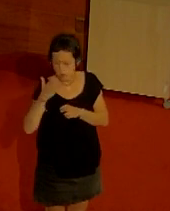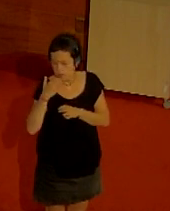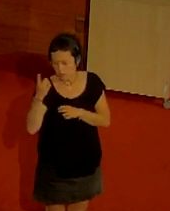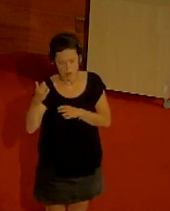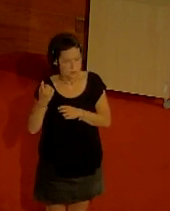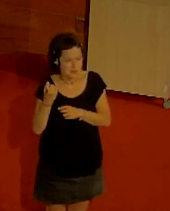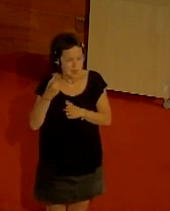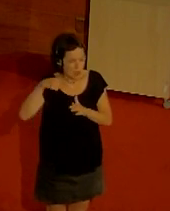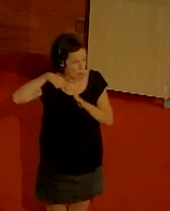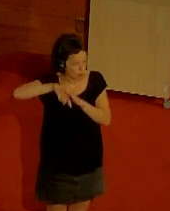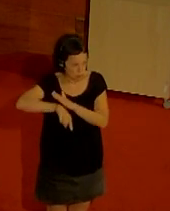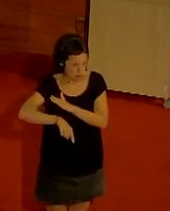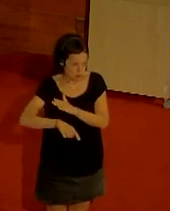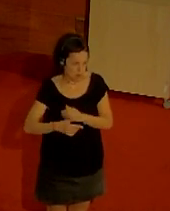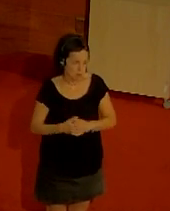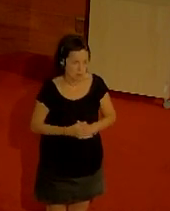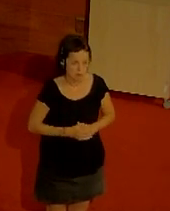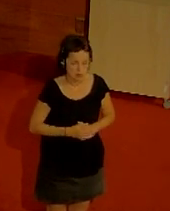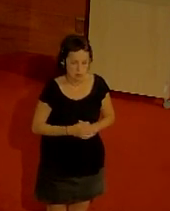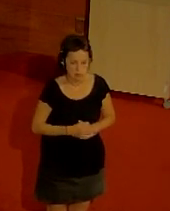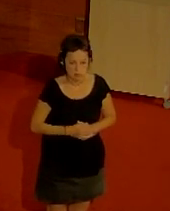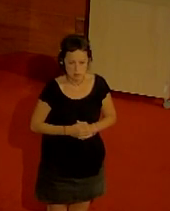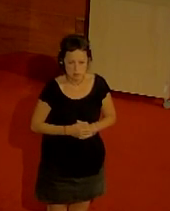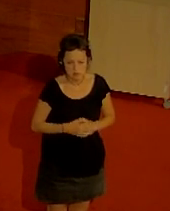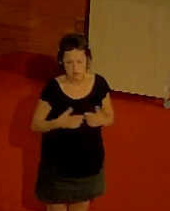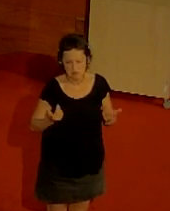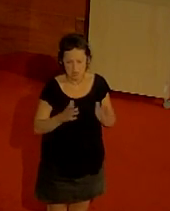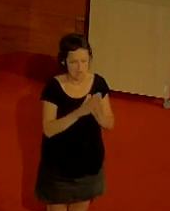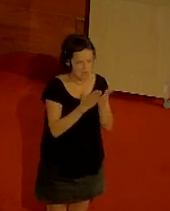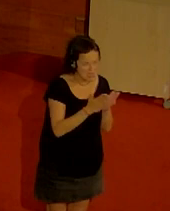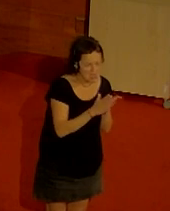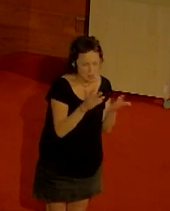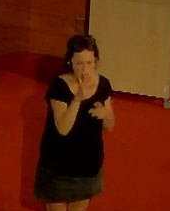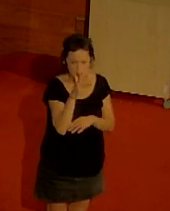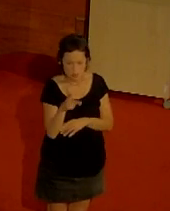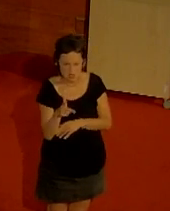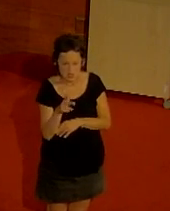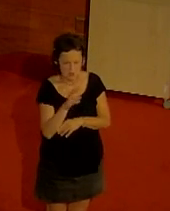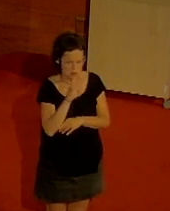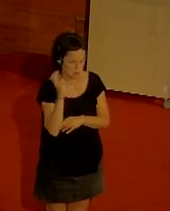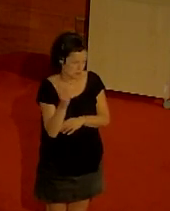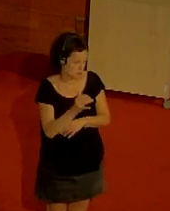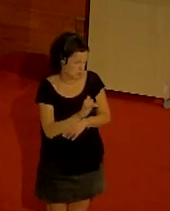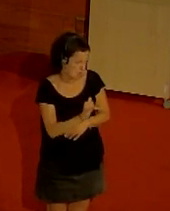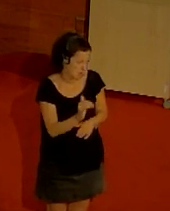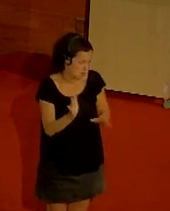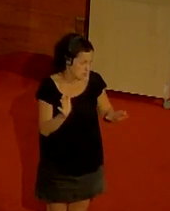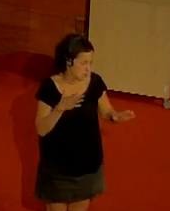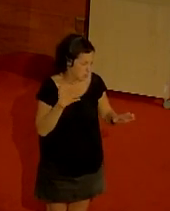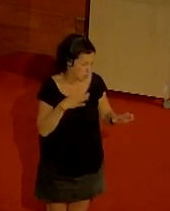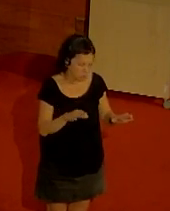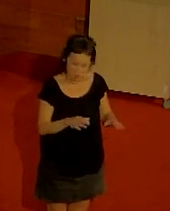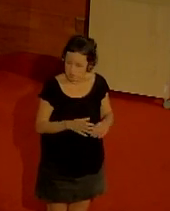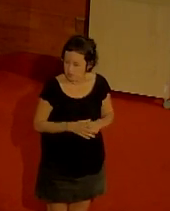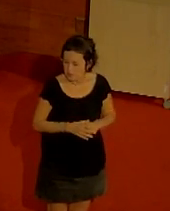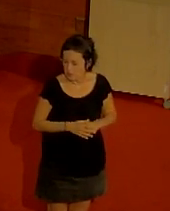pero bueno, sí que hay muchas cosas, hay libros y hay documentales, hay cosas, ¿eh? Pero bueno, siempre